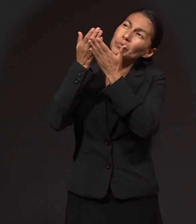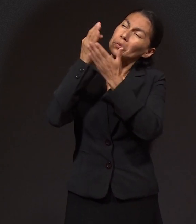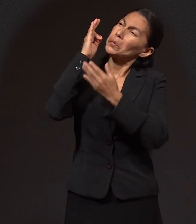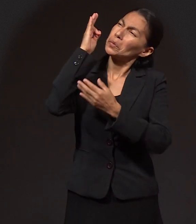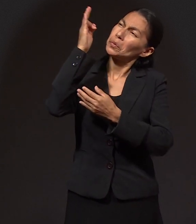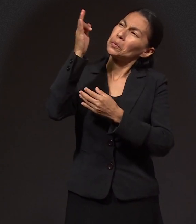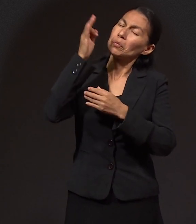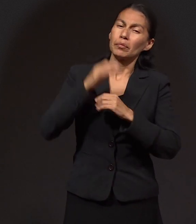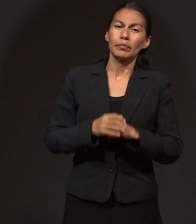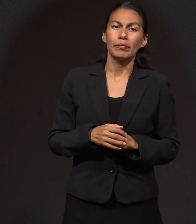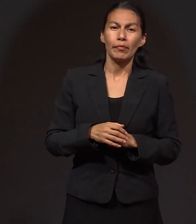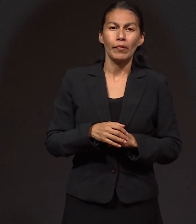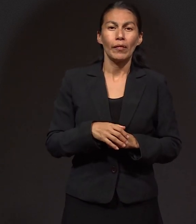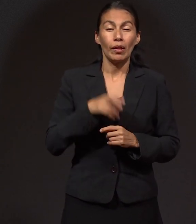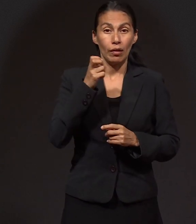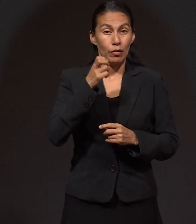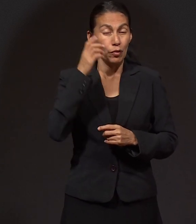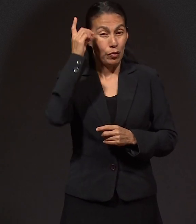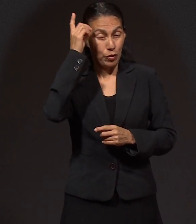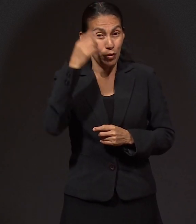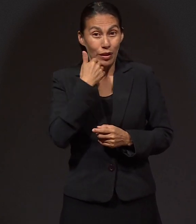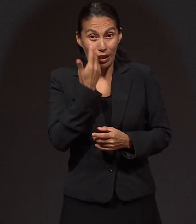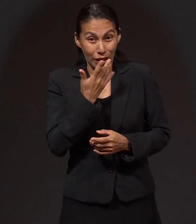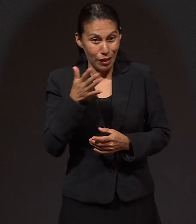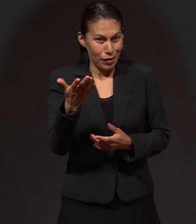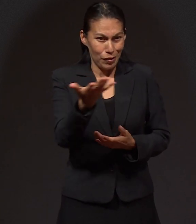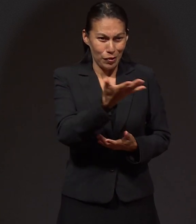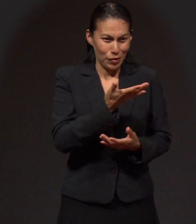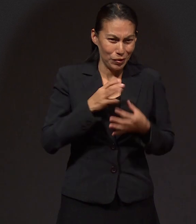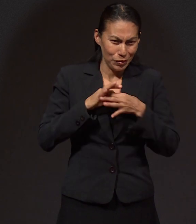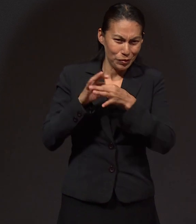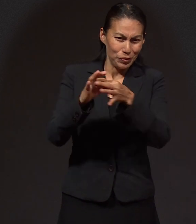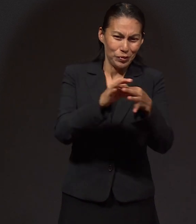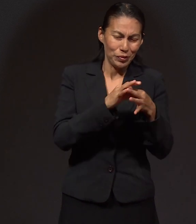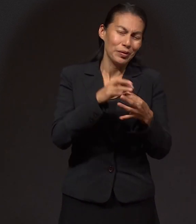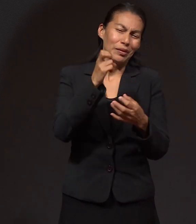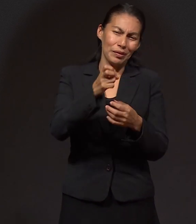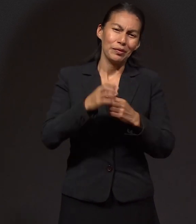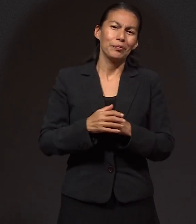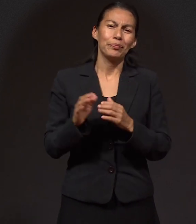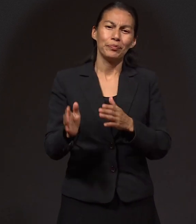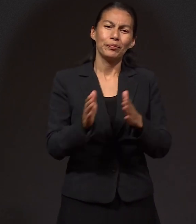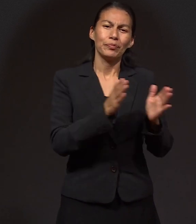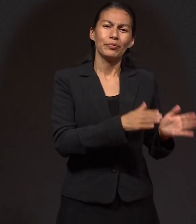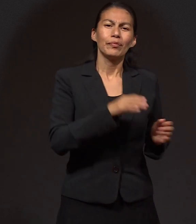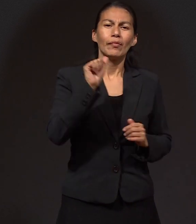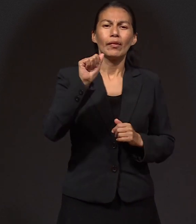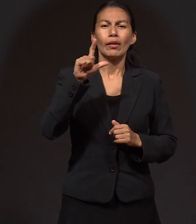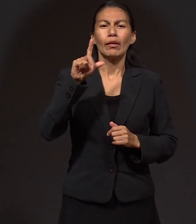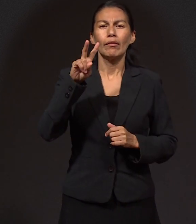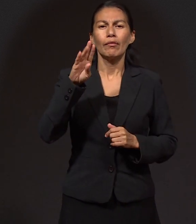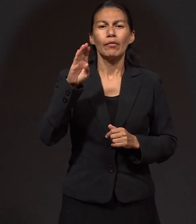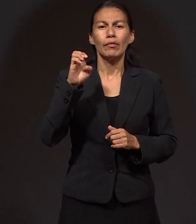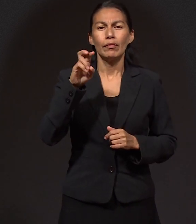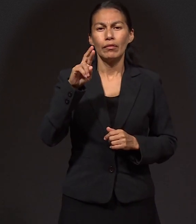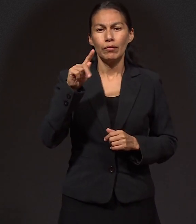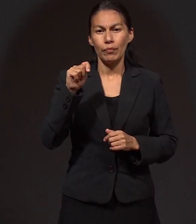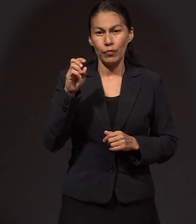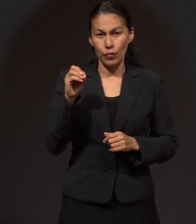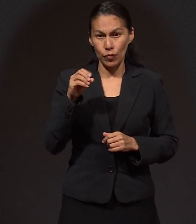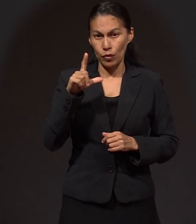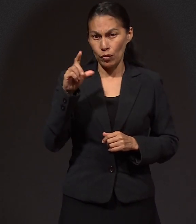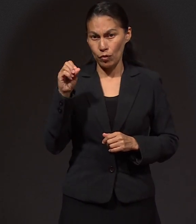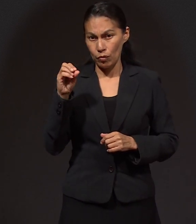el cielo entero y nosotros nos unimos en este deseo. Alberto López, favor de orar por Gismar,